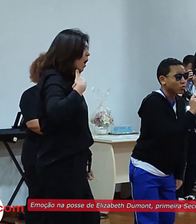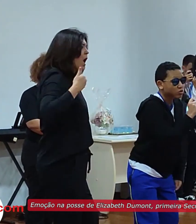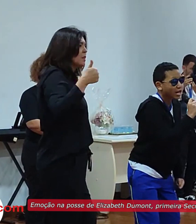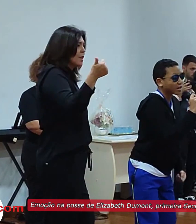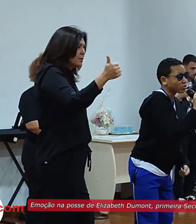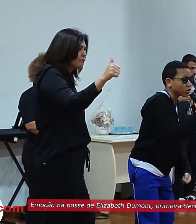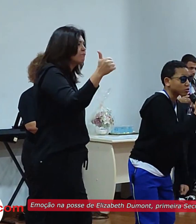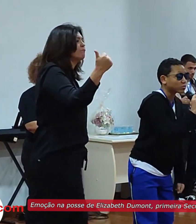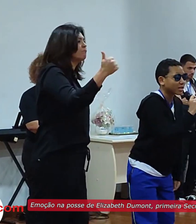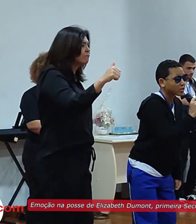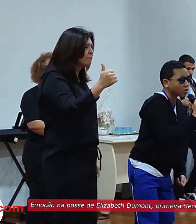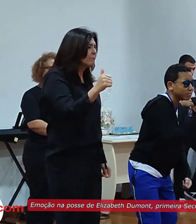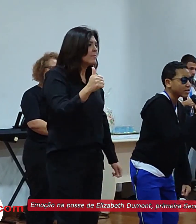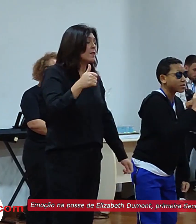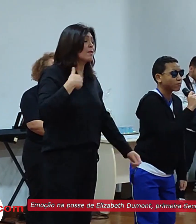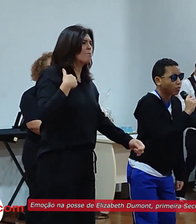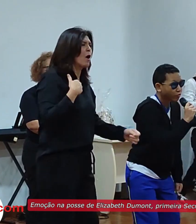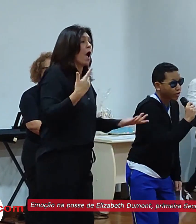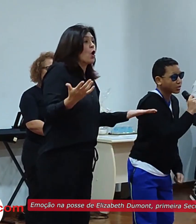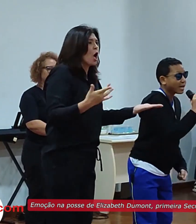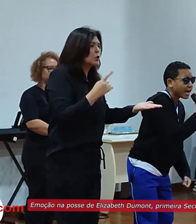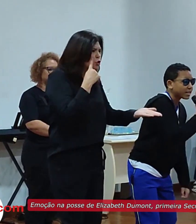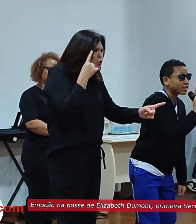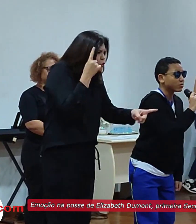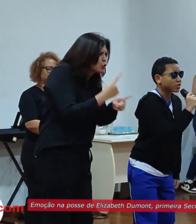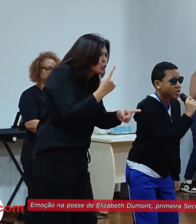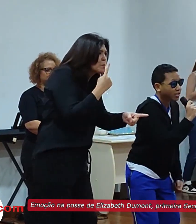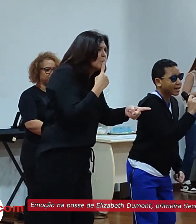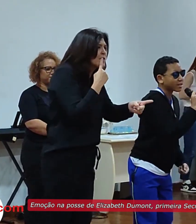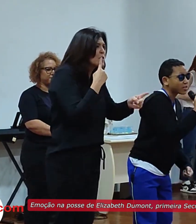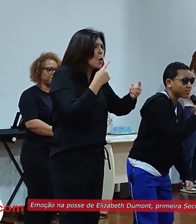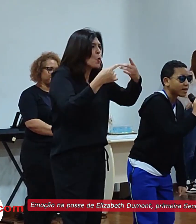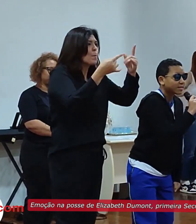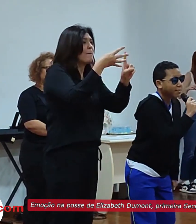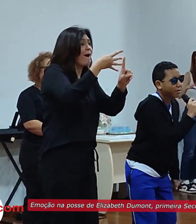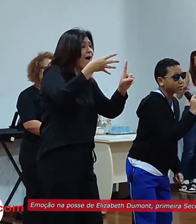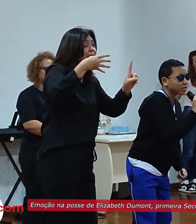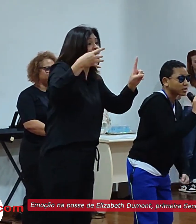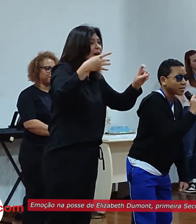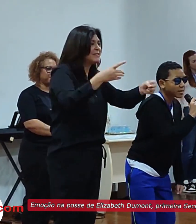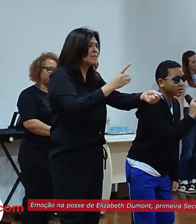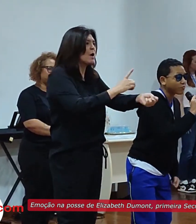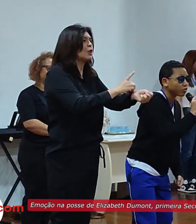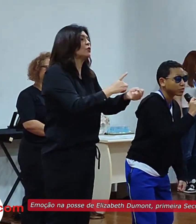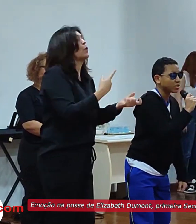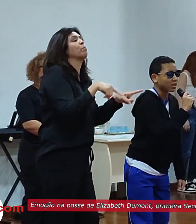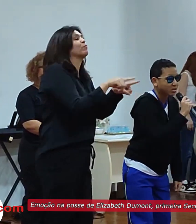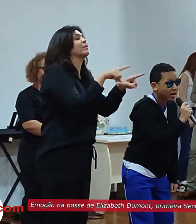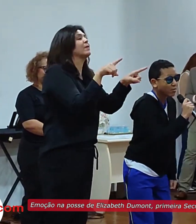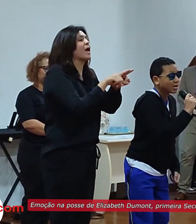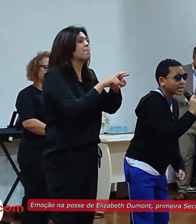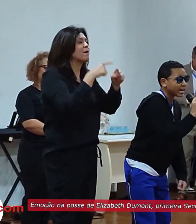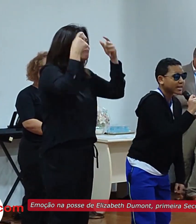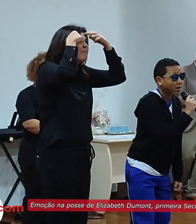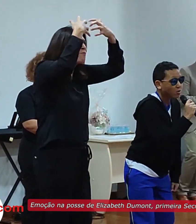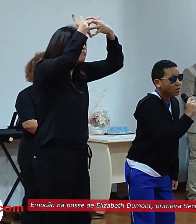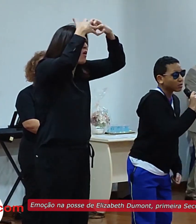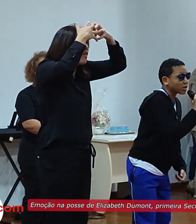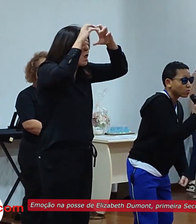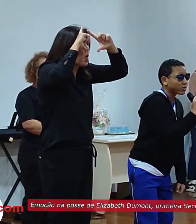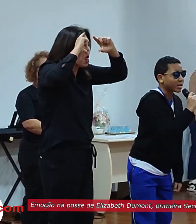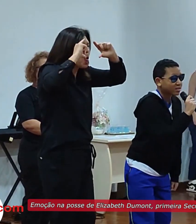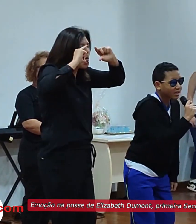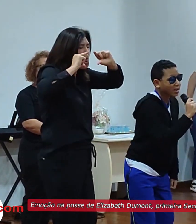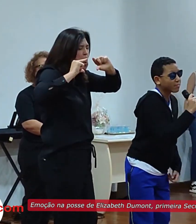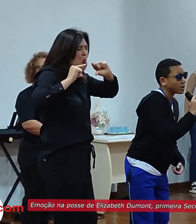E se você realmente crê em um Deus que sempre sabe o que está fazendo, que nunca quer o nosso mal, confia nele e que